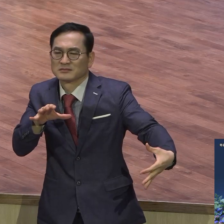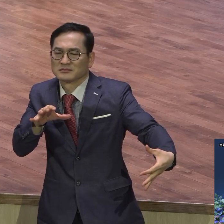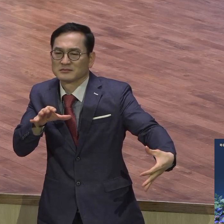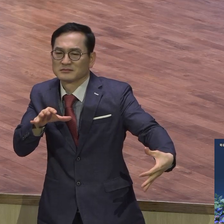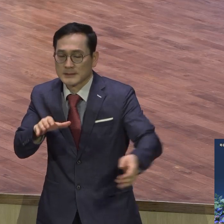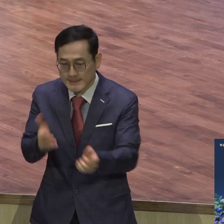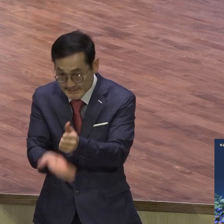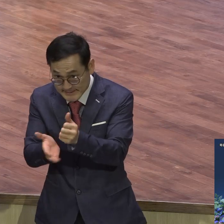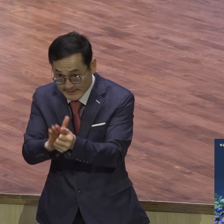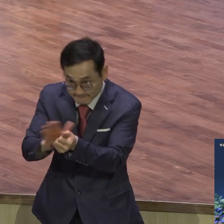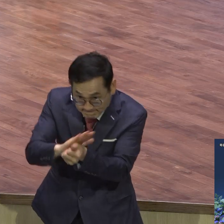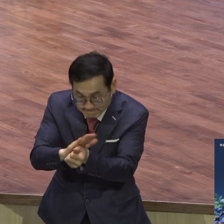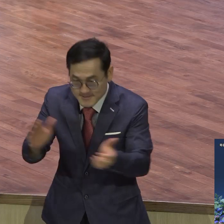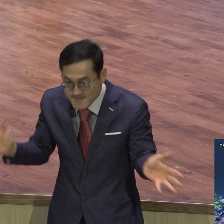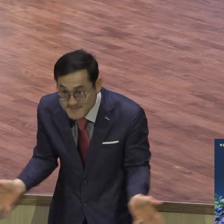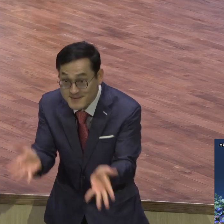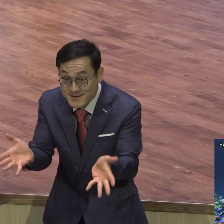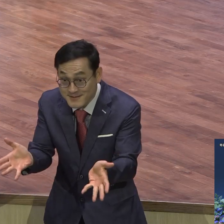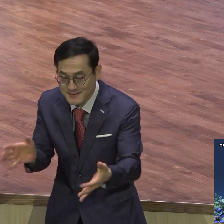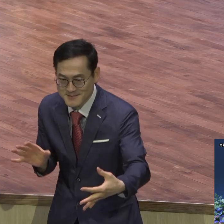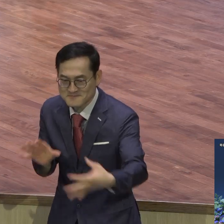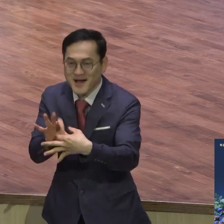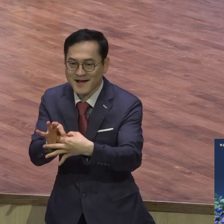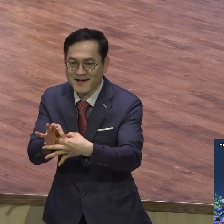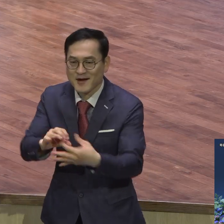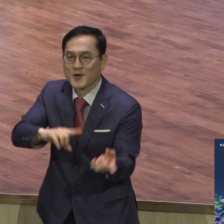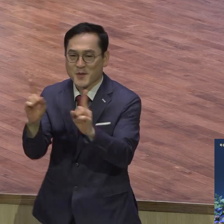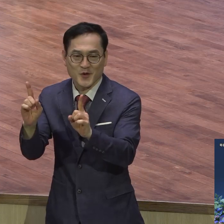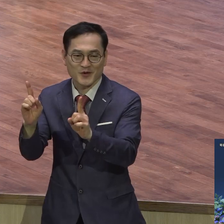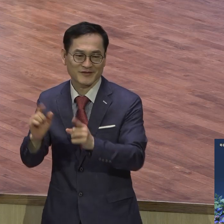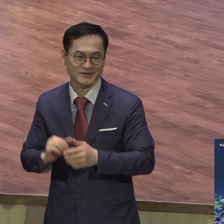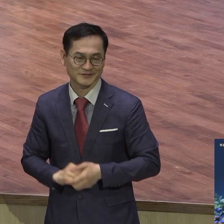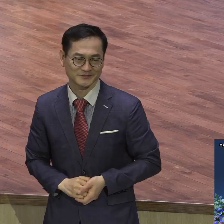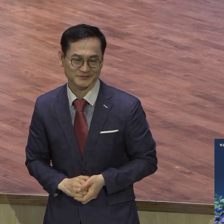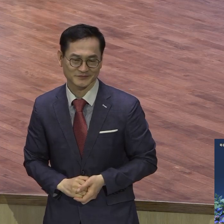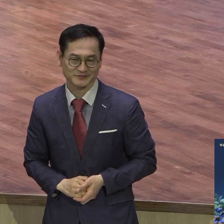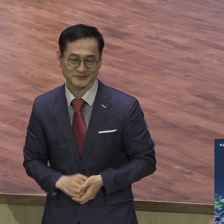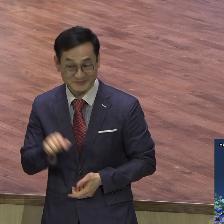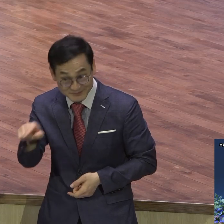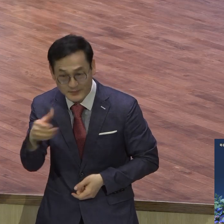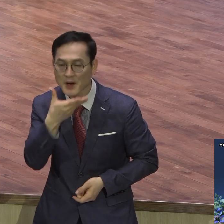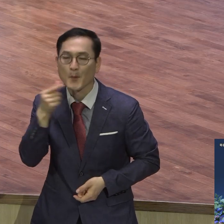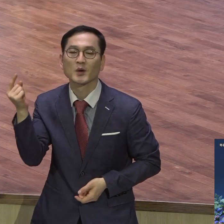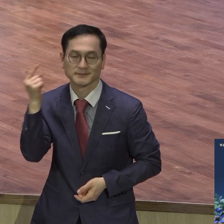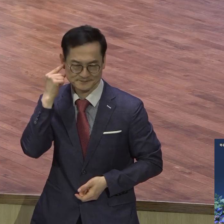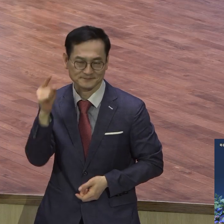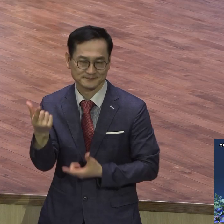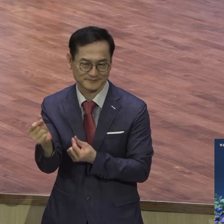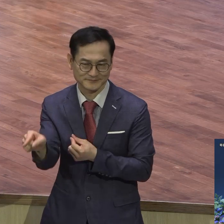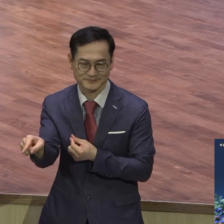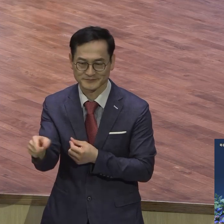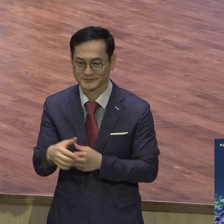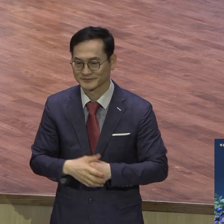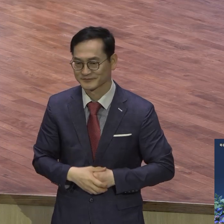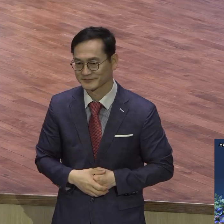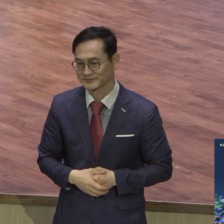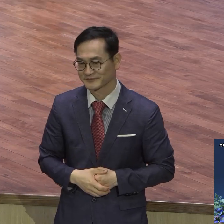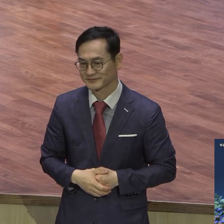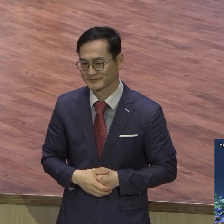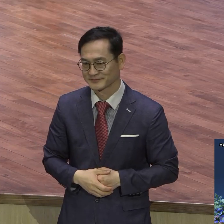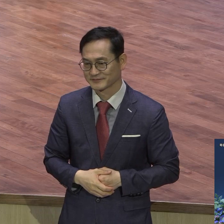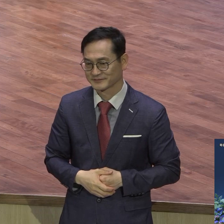관계를 회복시키는 보금이란 그런 거예요. 보금보금 하면서도 하나도 보금의 능력을